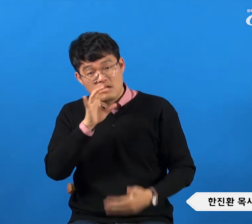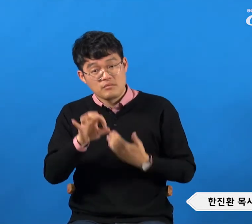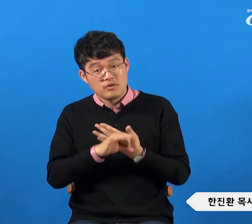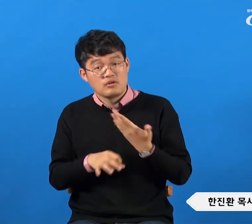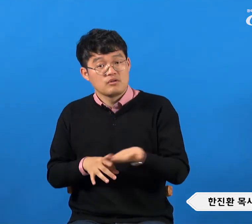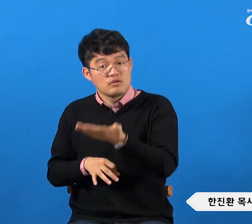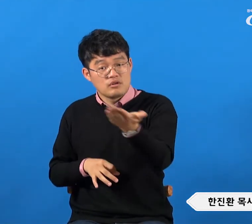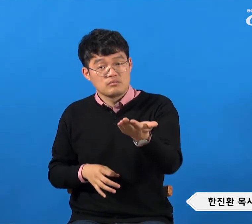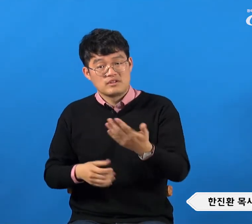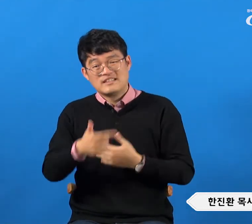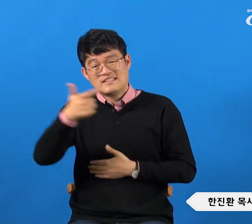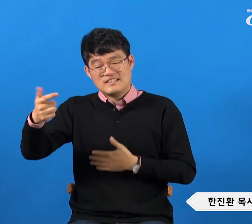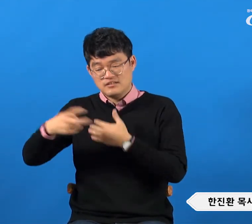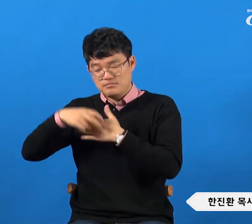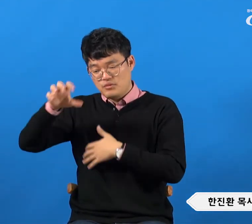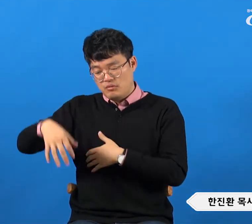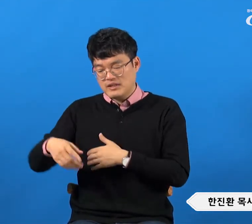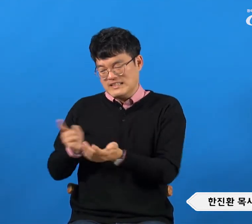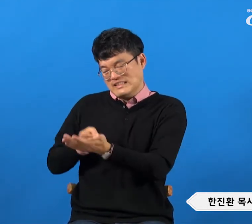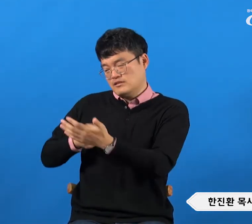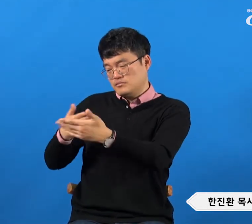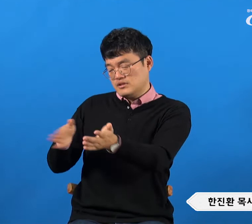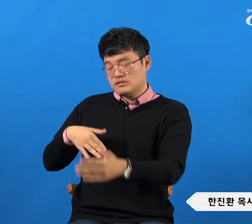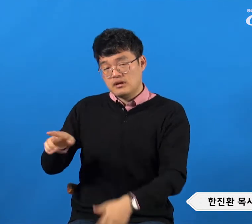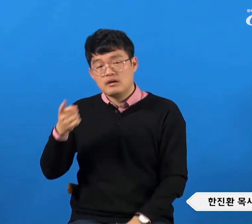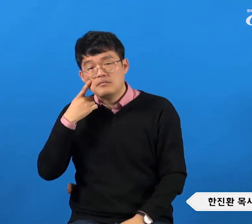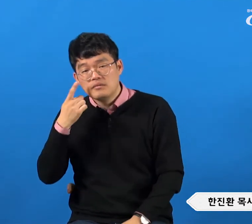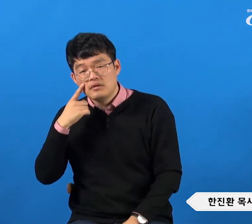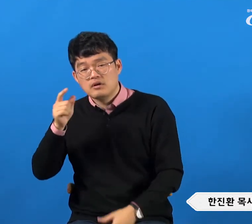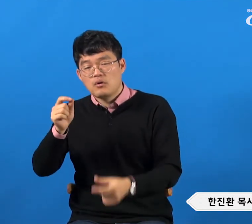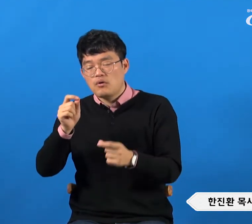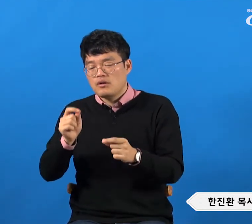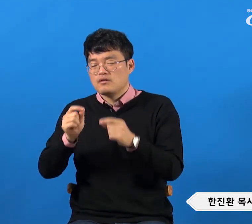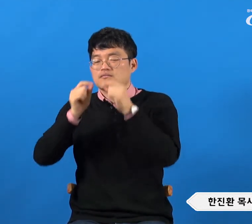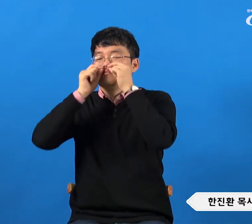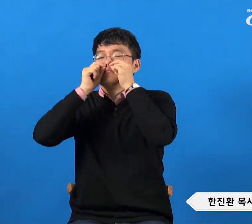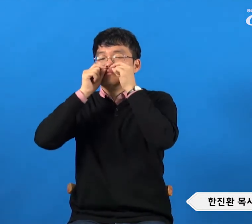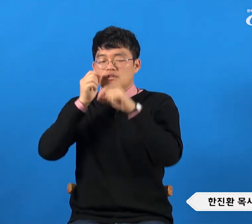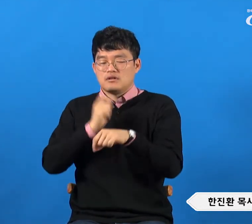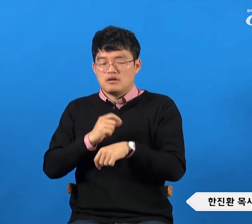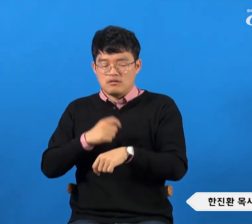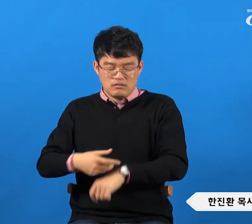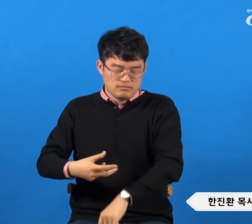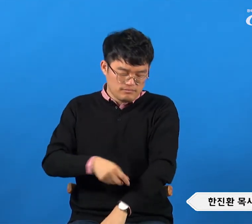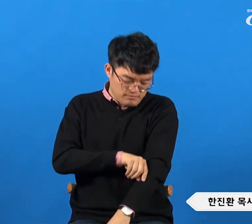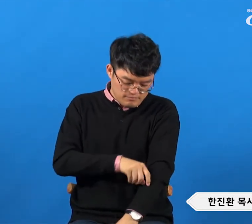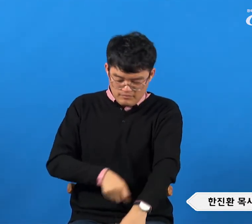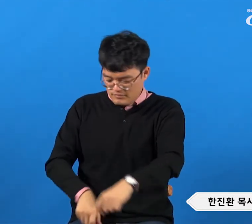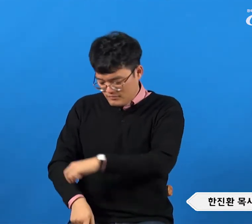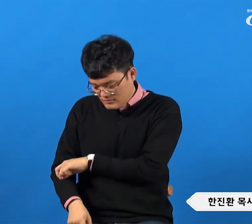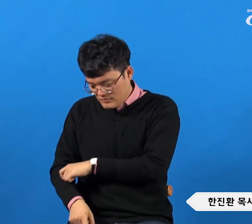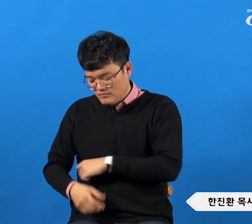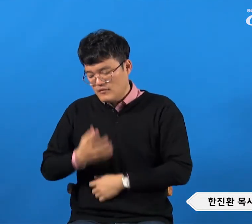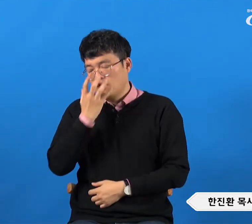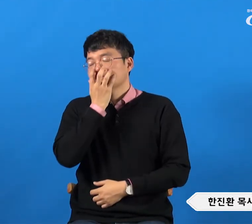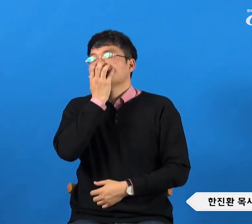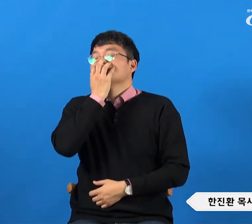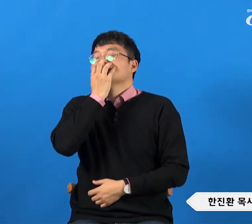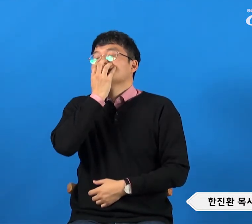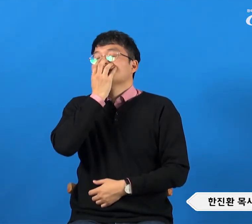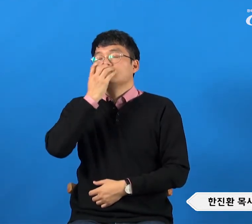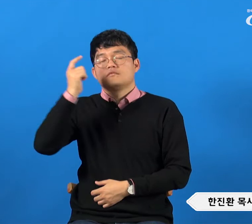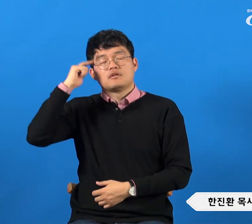대형 병원 응급실에라도 한번 가보십시오. 코에다가 호스를 꽂고 사방에 호스를 꽂고